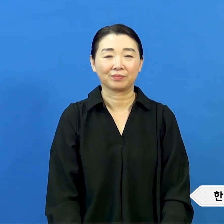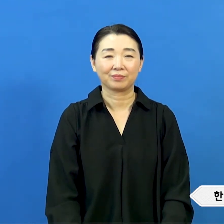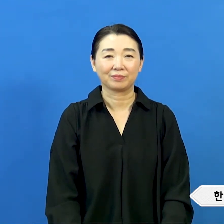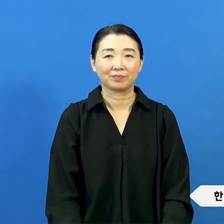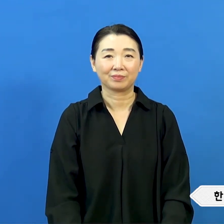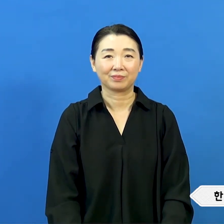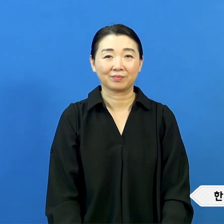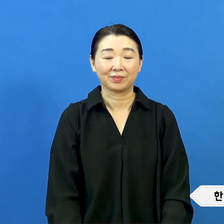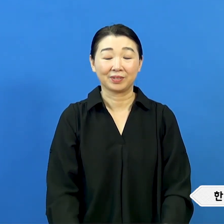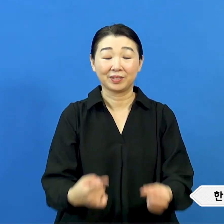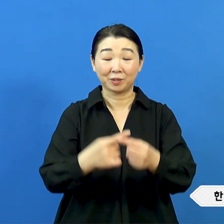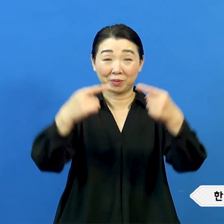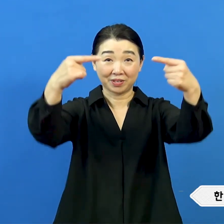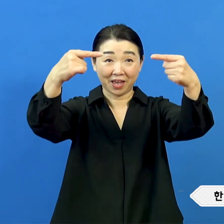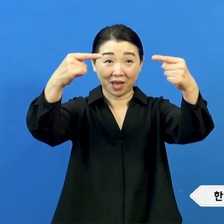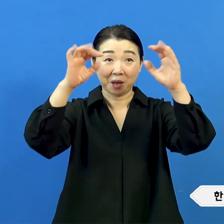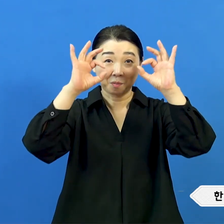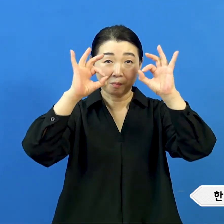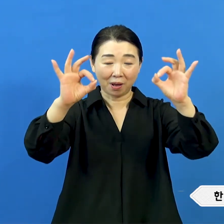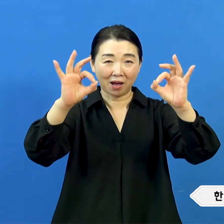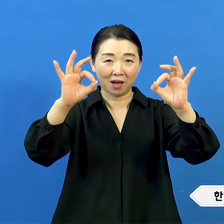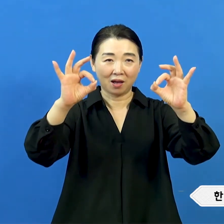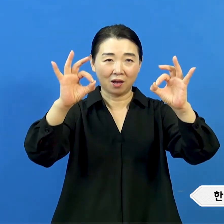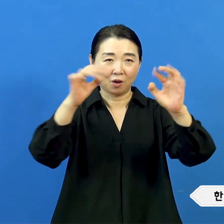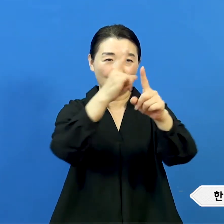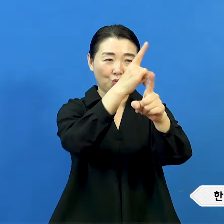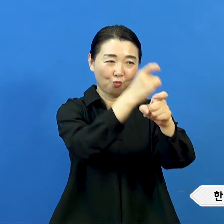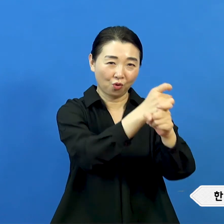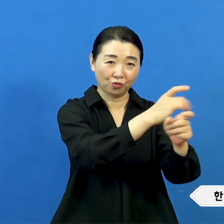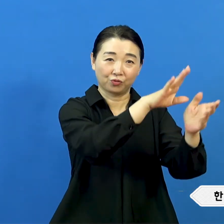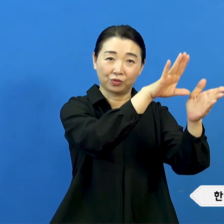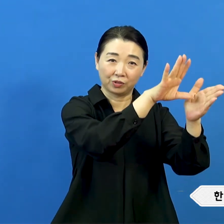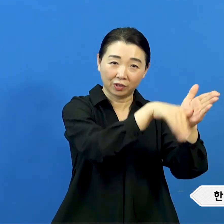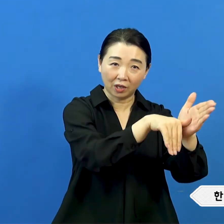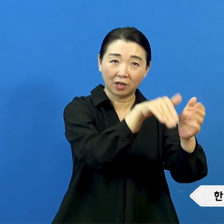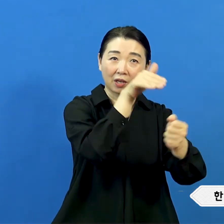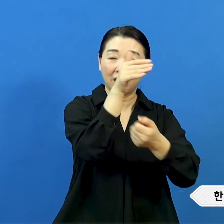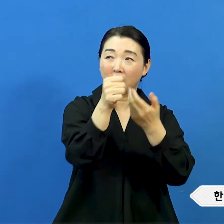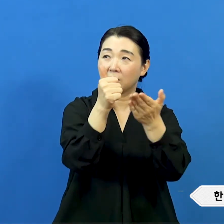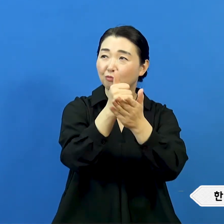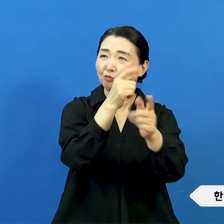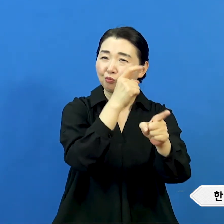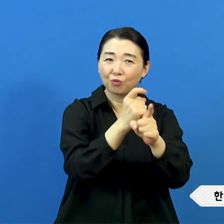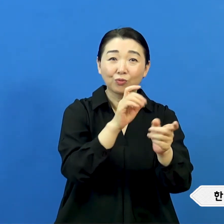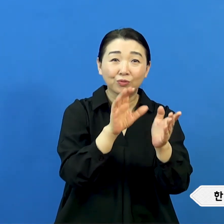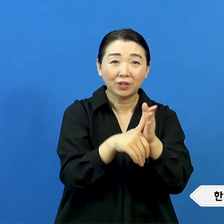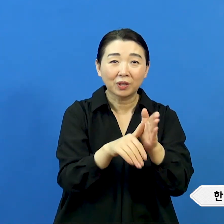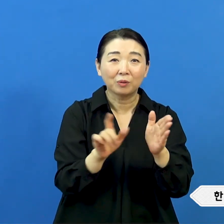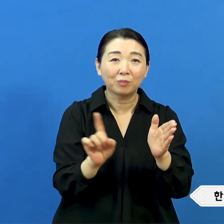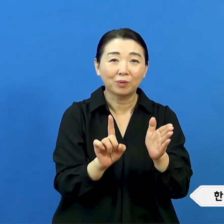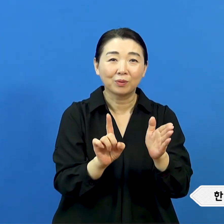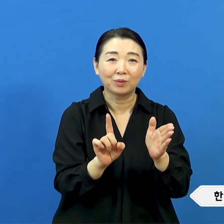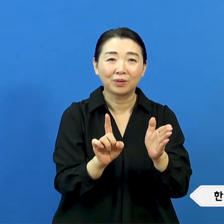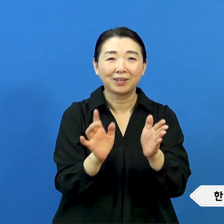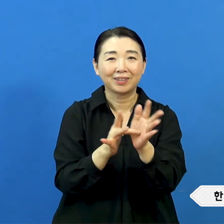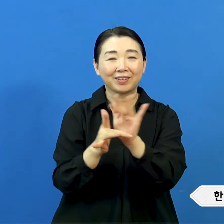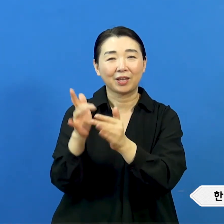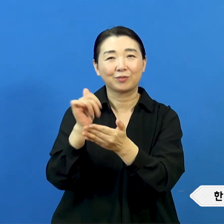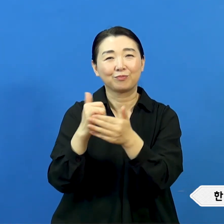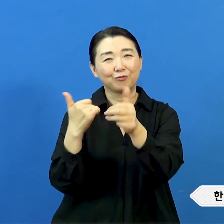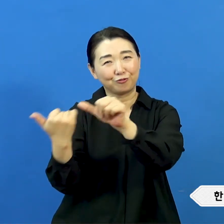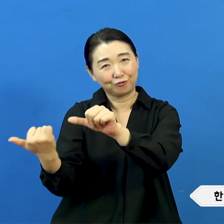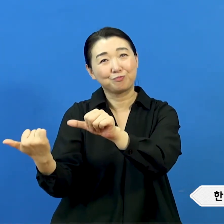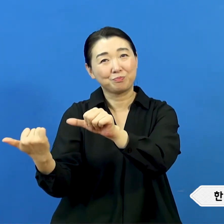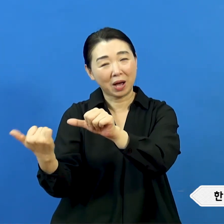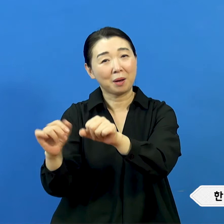첫 번째 대조를 보면 원수되었을 때도, 하나님의 우리가 원수였을 때도 예수님이